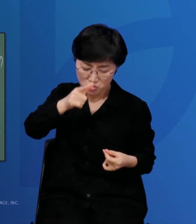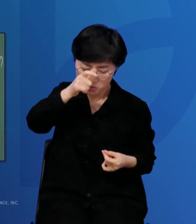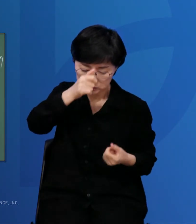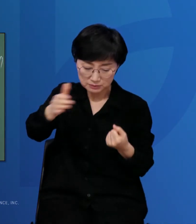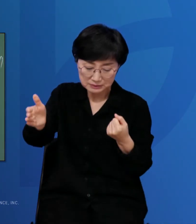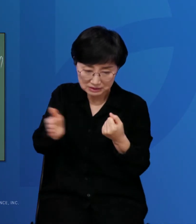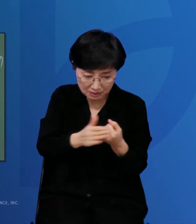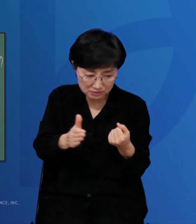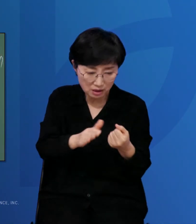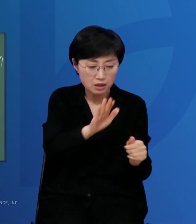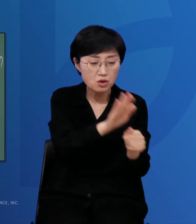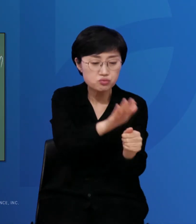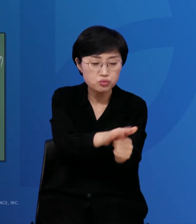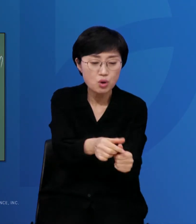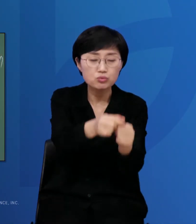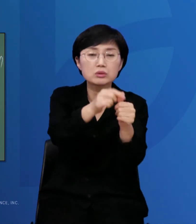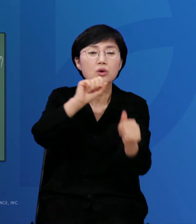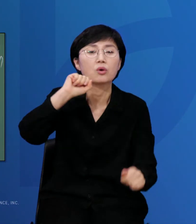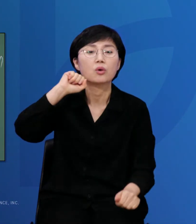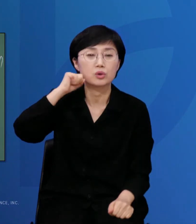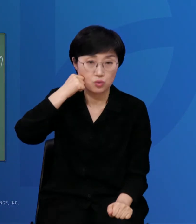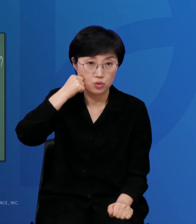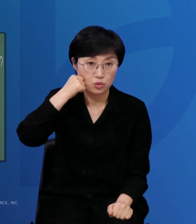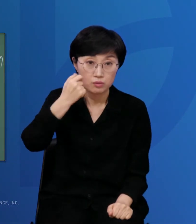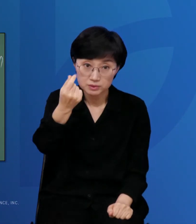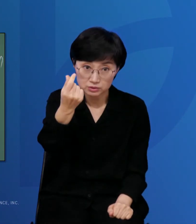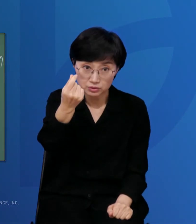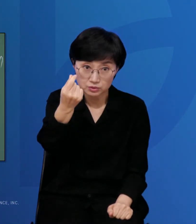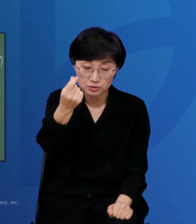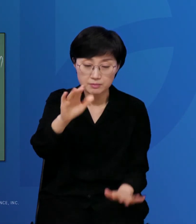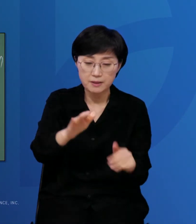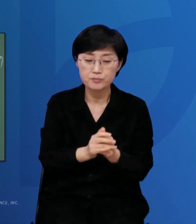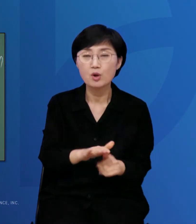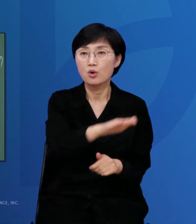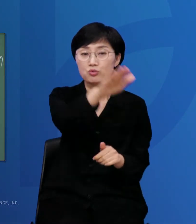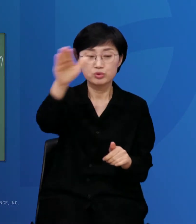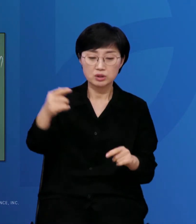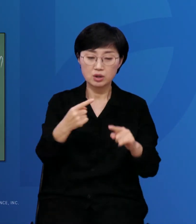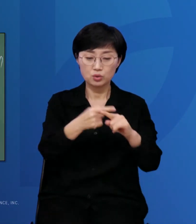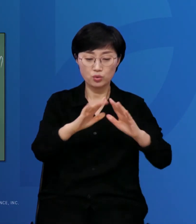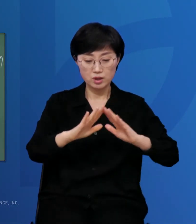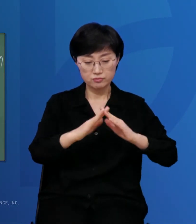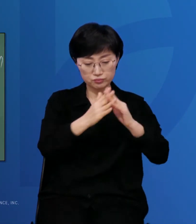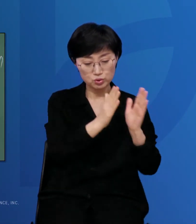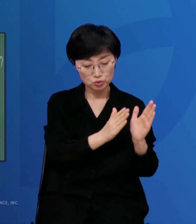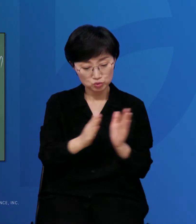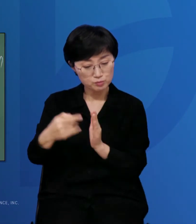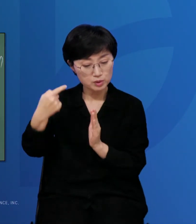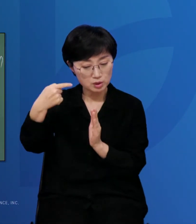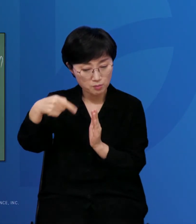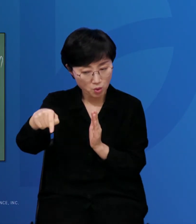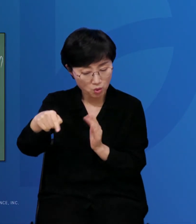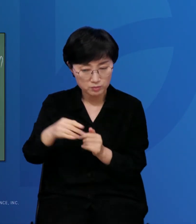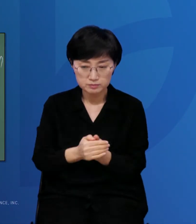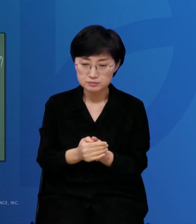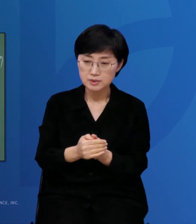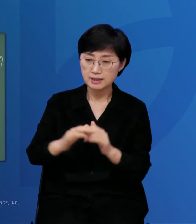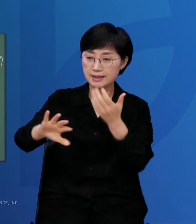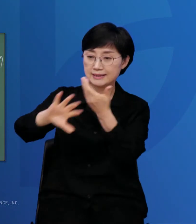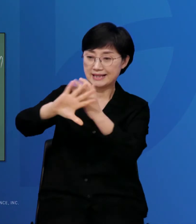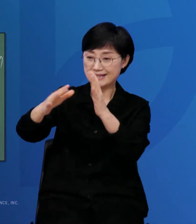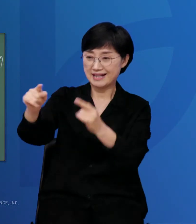因为没有看到这一点，所以这个序论的第二部分不行。그 키는 이거거든요. 因此关键就是这个呀. 우리가 어떤 성전을 준비해야 되는 거 하니까 237 나라가 올 수 있는